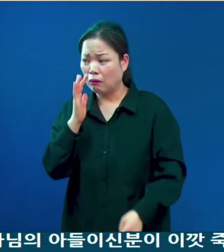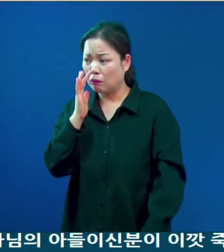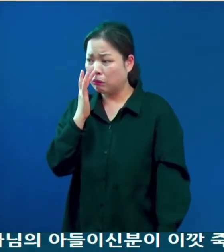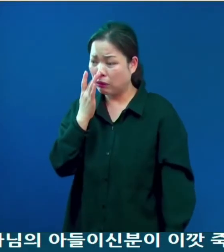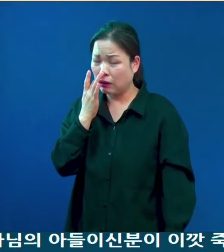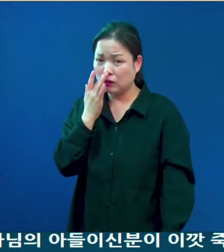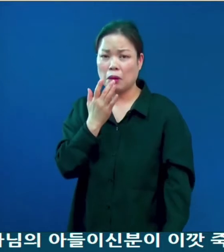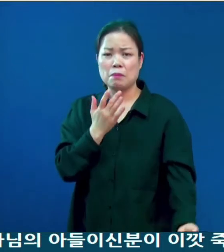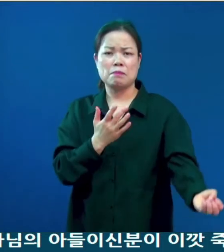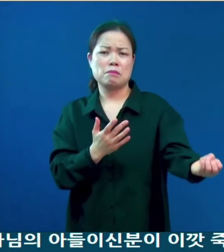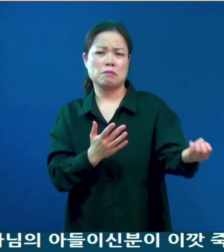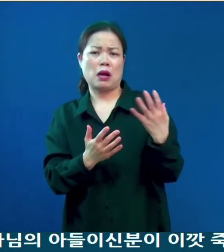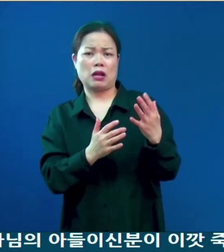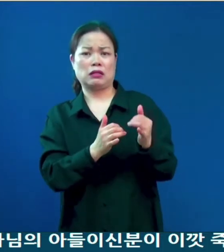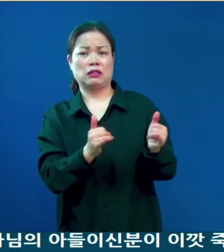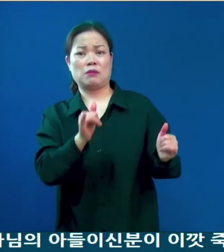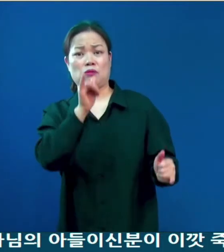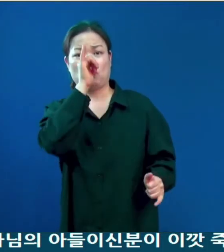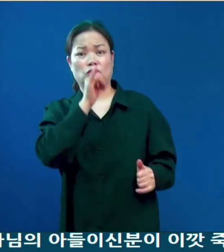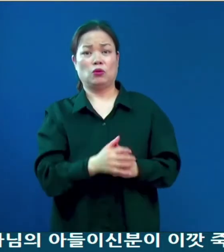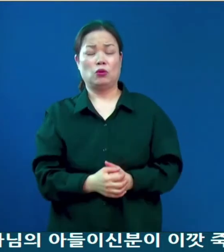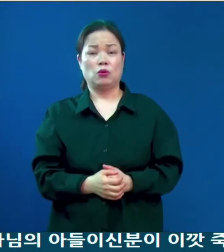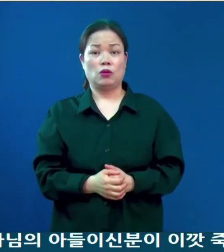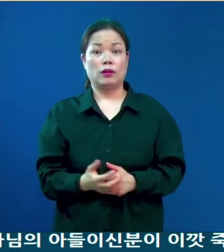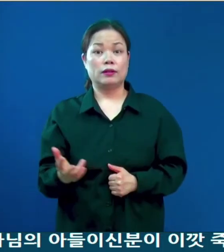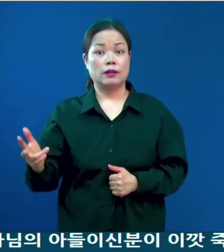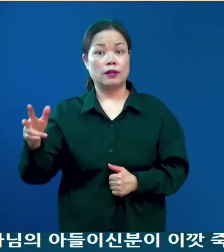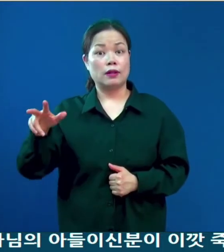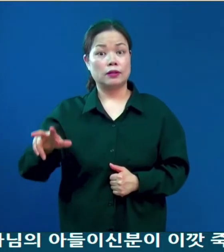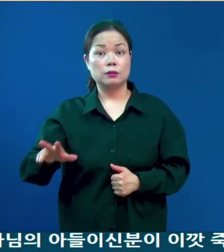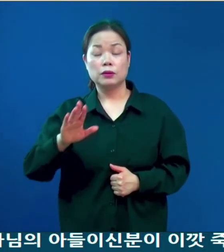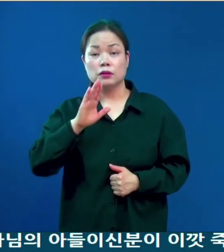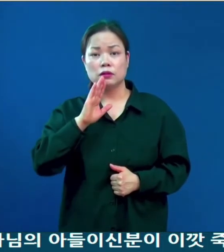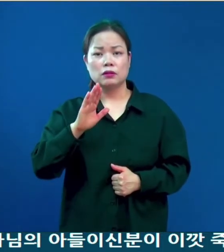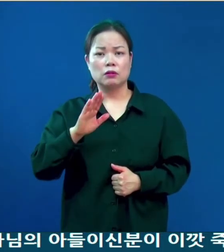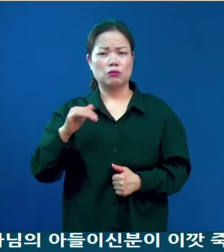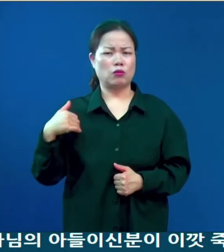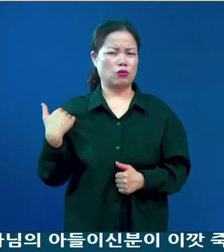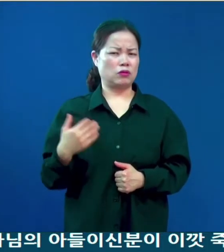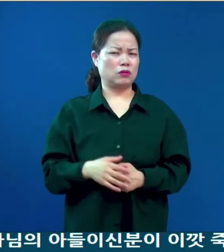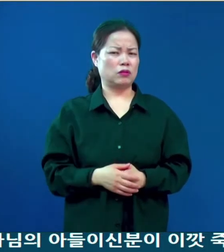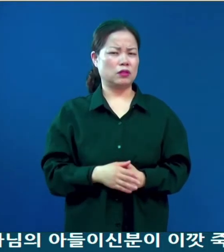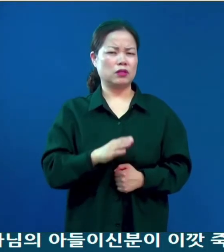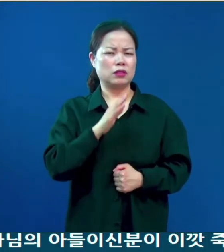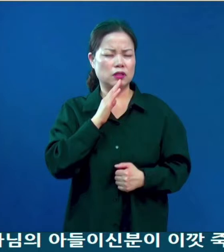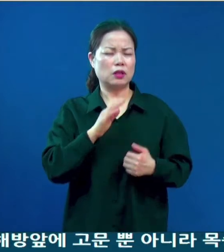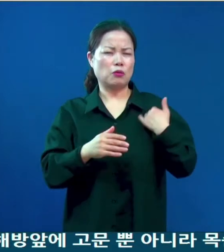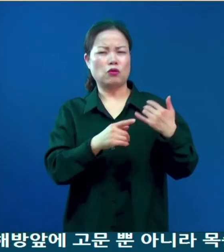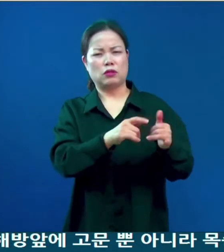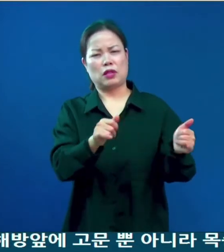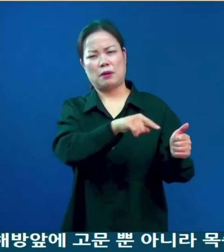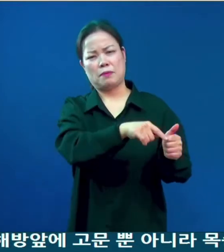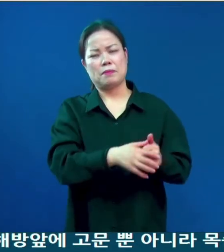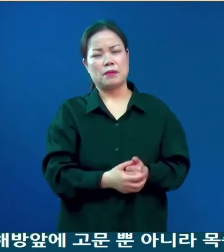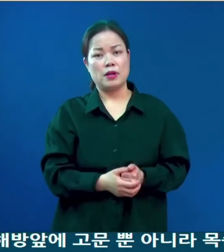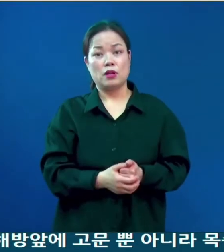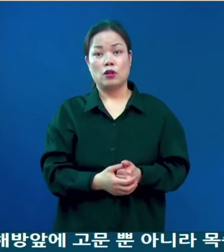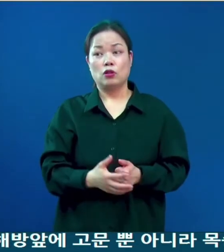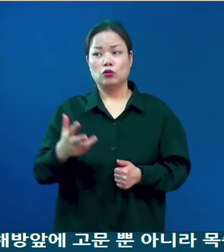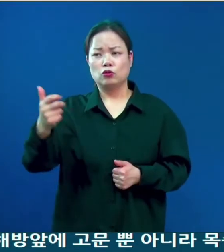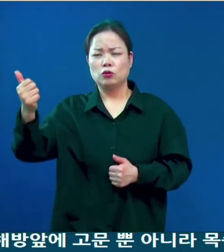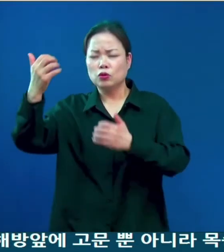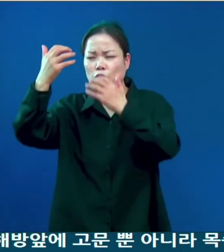이렇게 말하는 사람들도 있습니다. 하지만 진짜 모르는 소리죠. 진짜 모르는 소리죠. 주님이